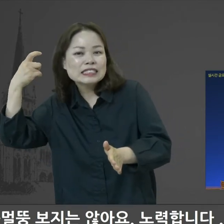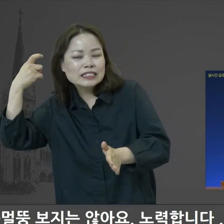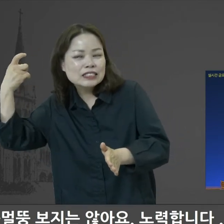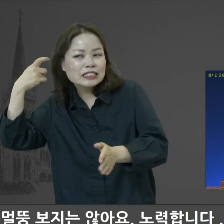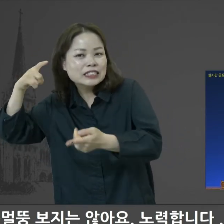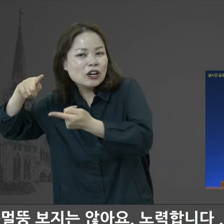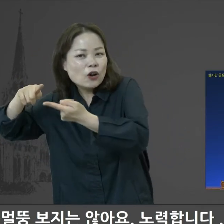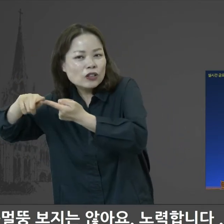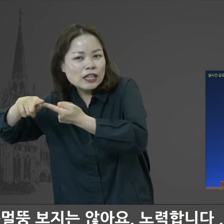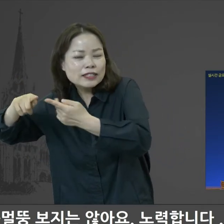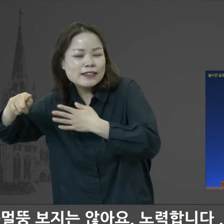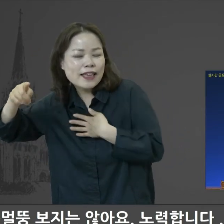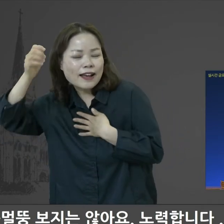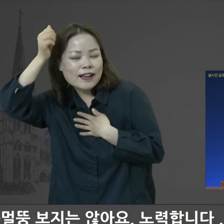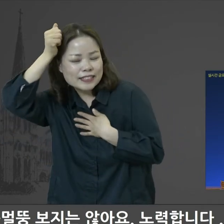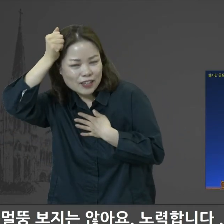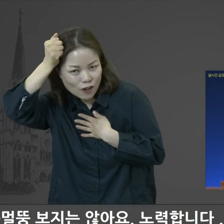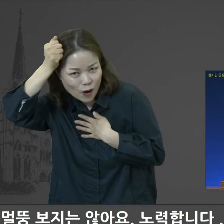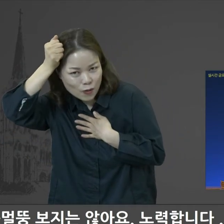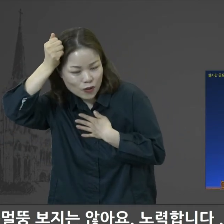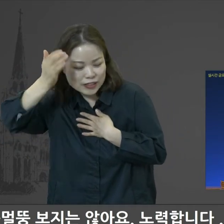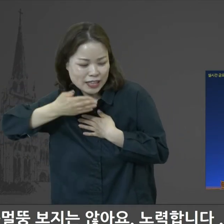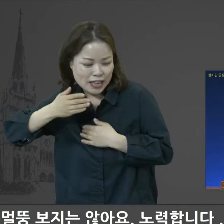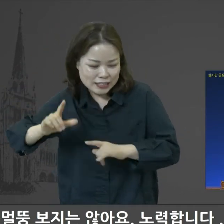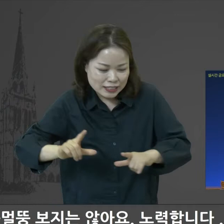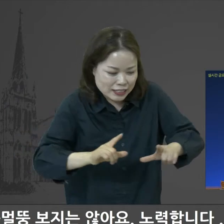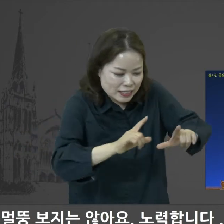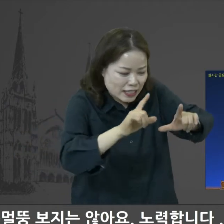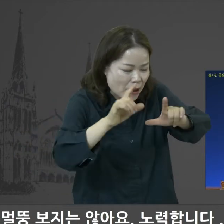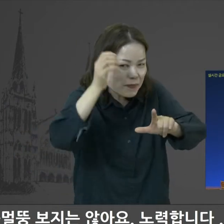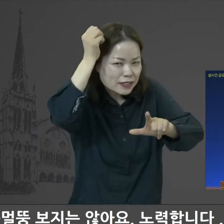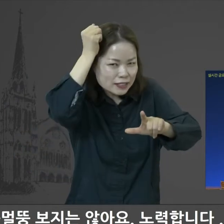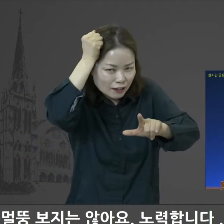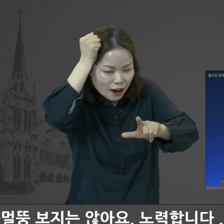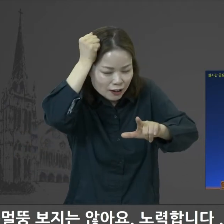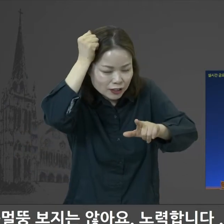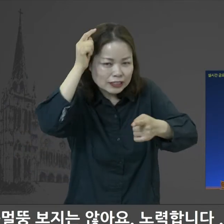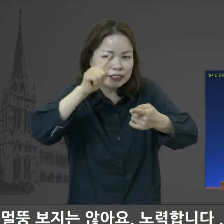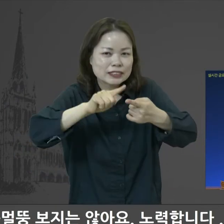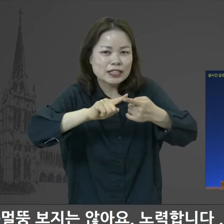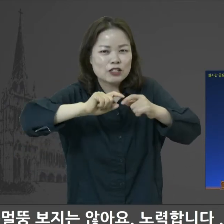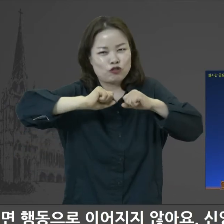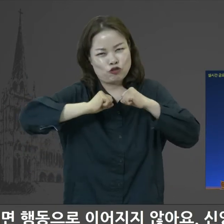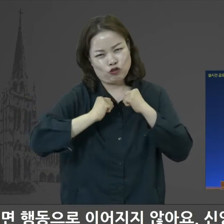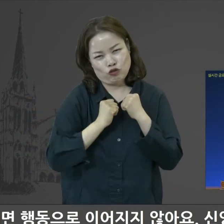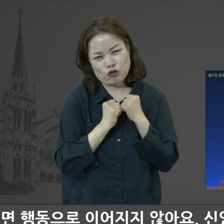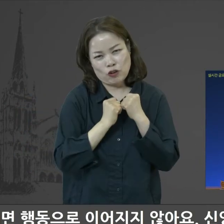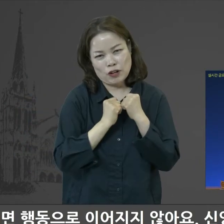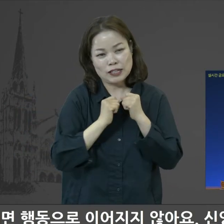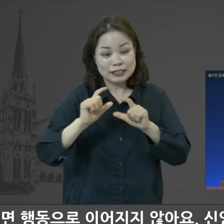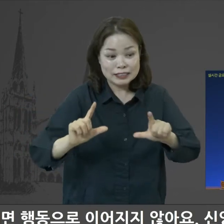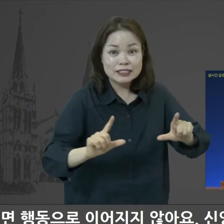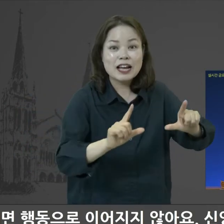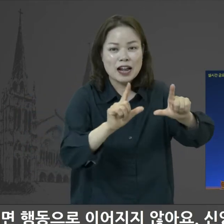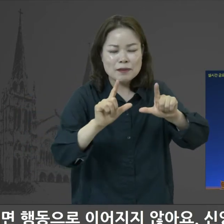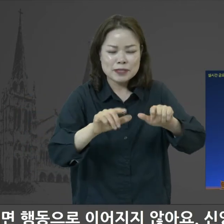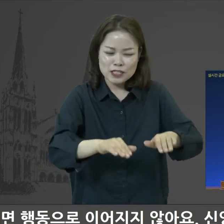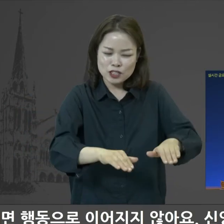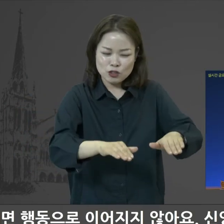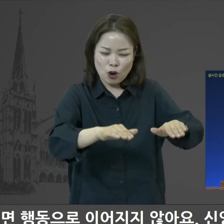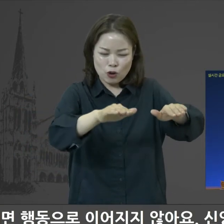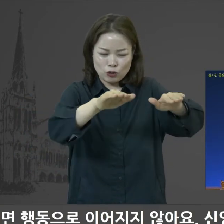들은 것을 내가 기억하고 내 삶에서 기억이 나서 그게 행동으로 옮겨지는 것이